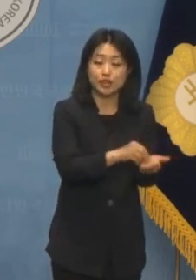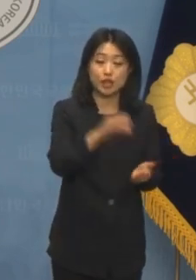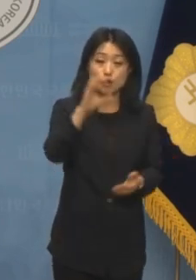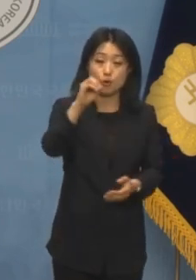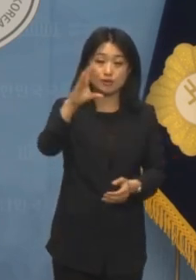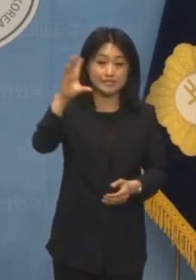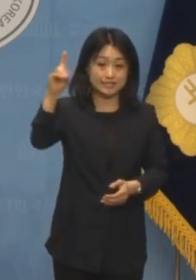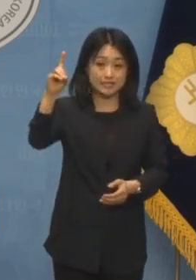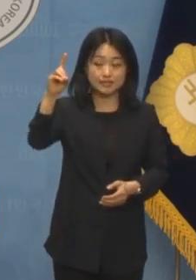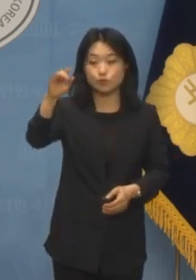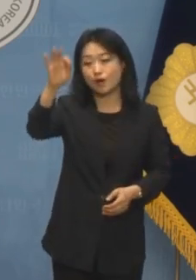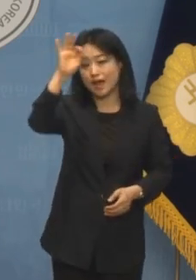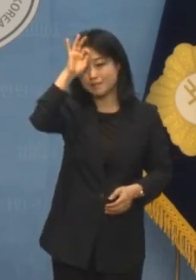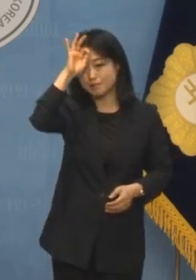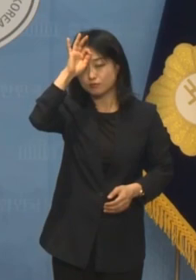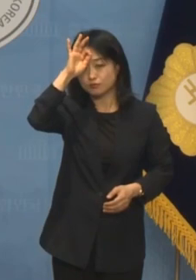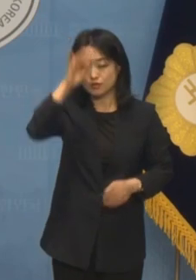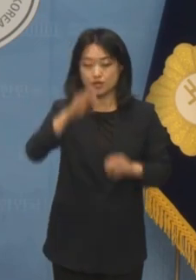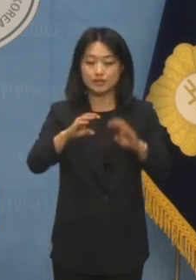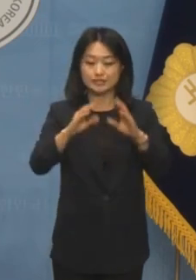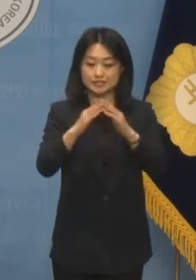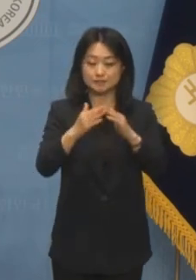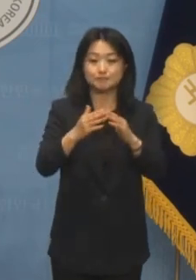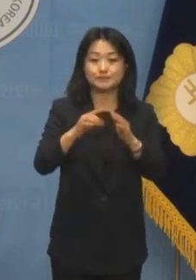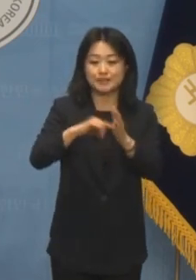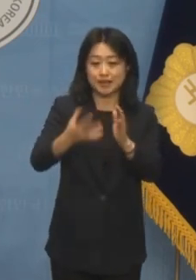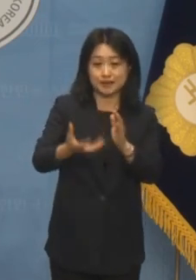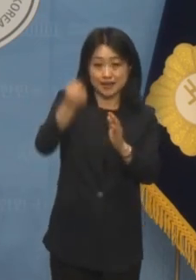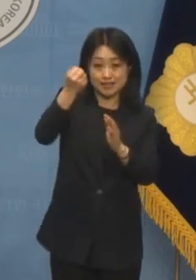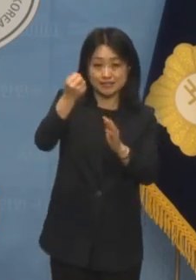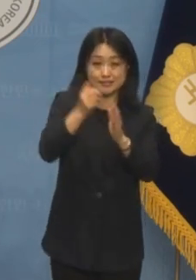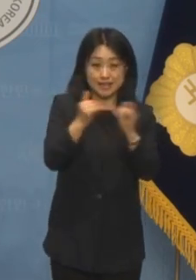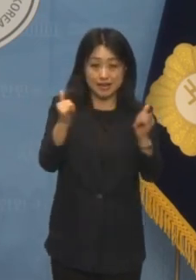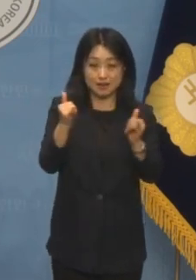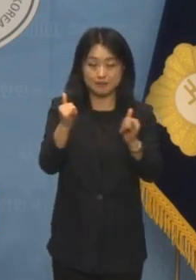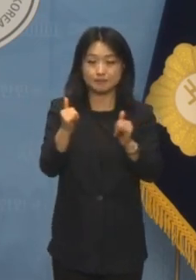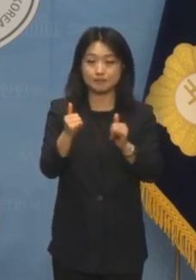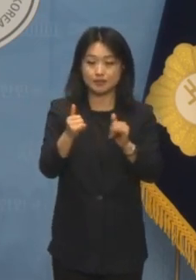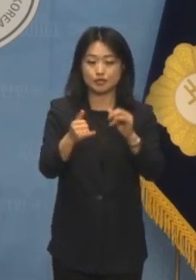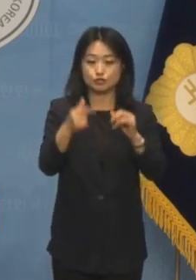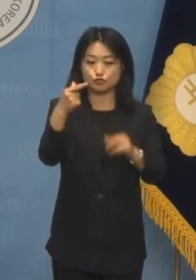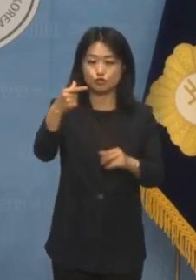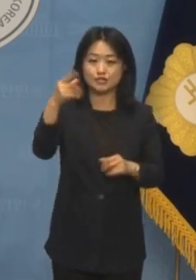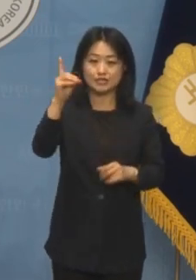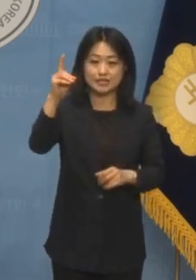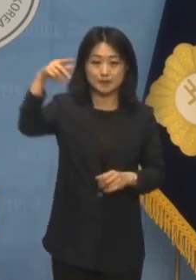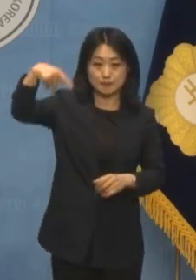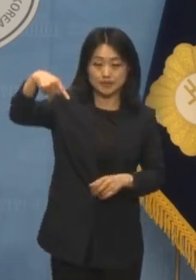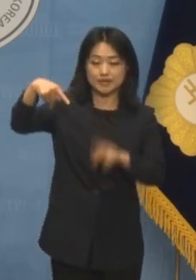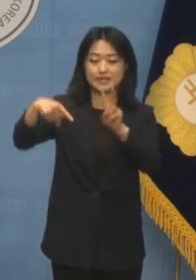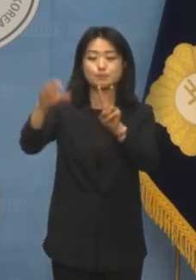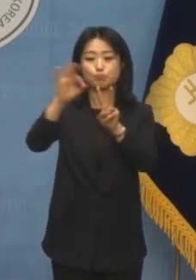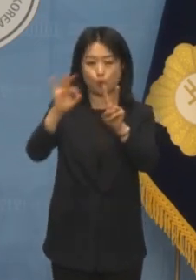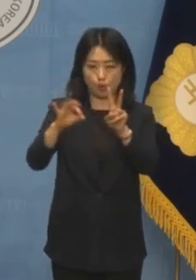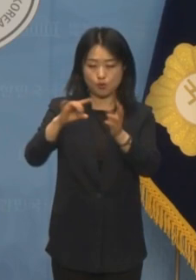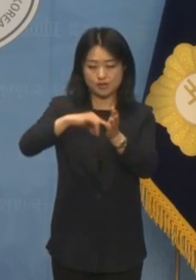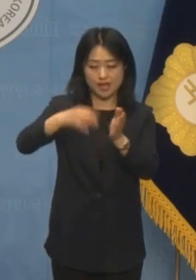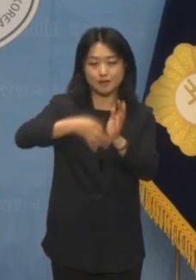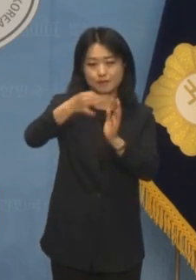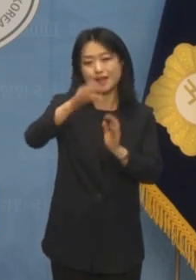OECD와 IMF는 부동산 보유세를 GDP 대비 2%까지 높일 것을 권고하고